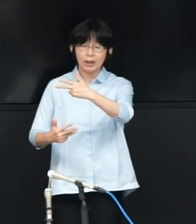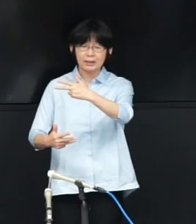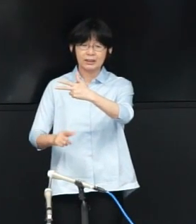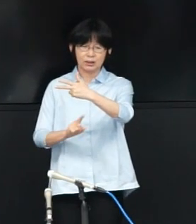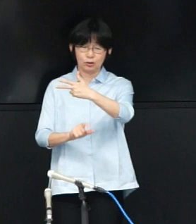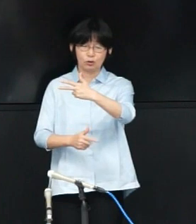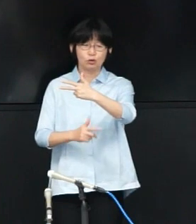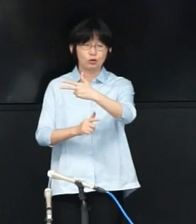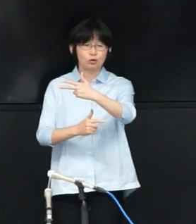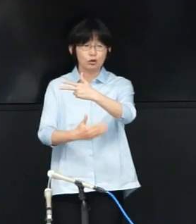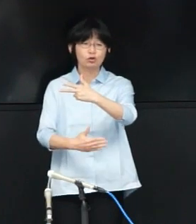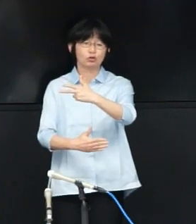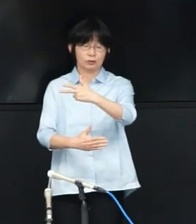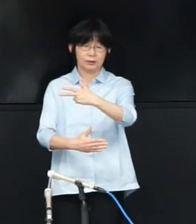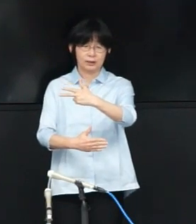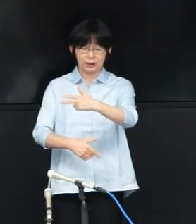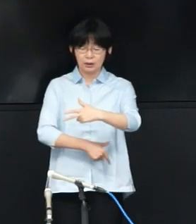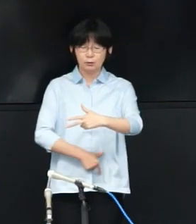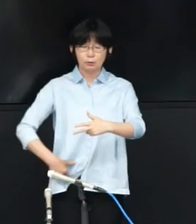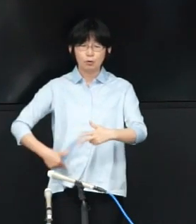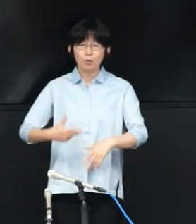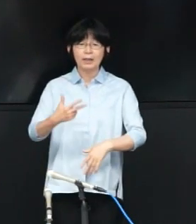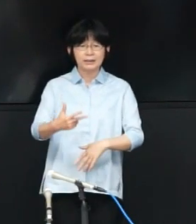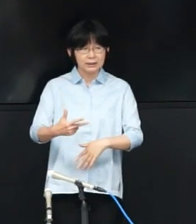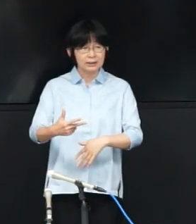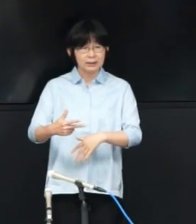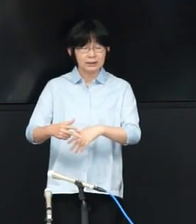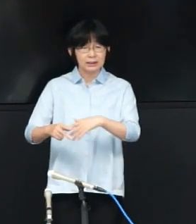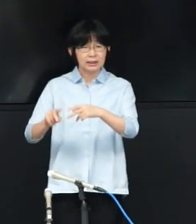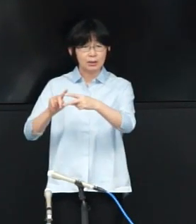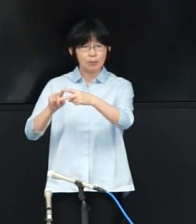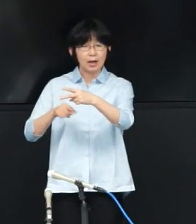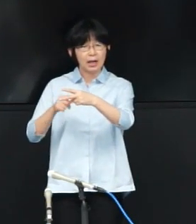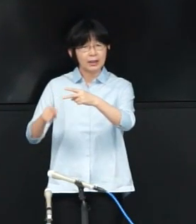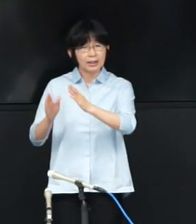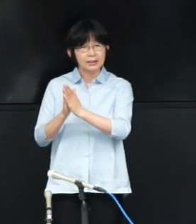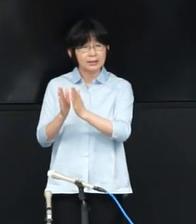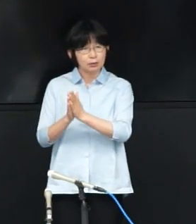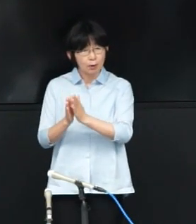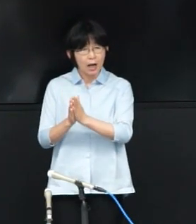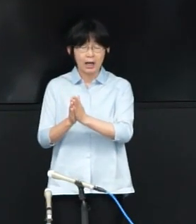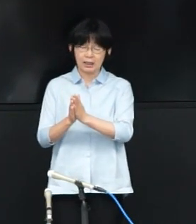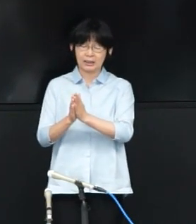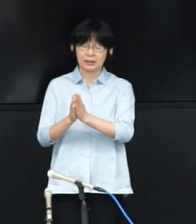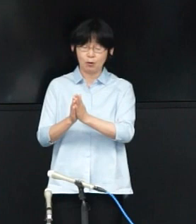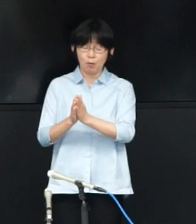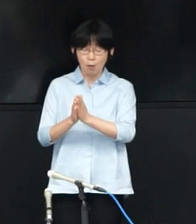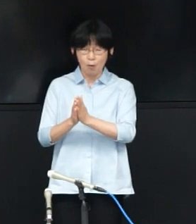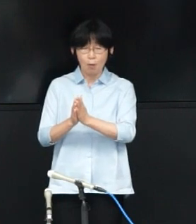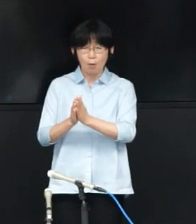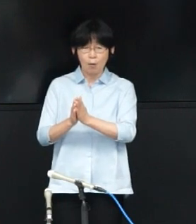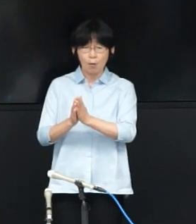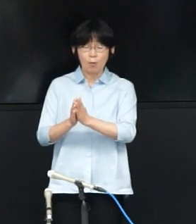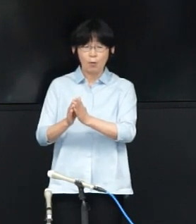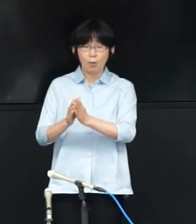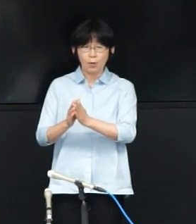日に福岡市天神とかキャナルシティとか、そういったところに、これは、プライベート